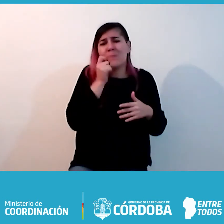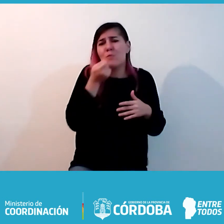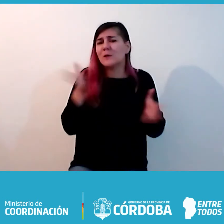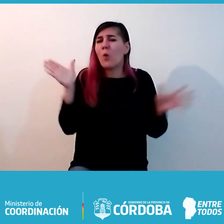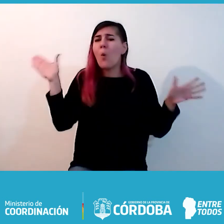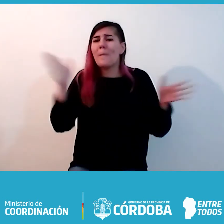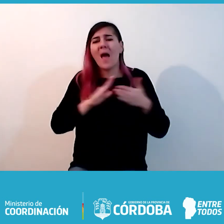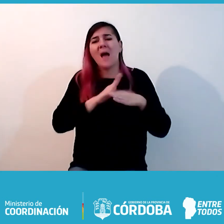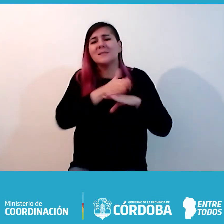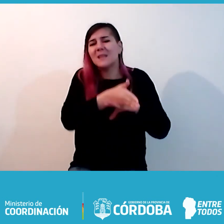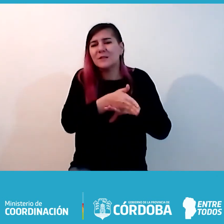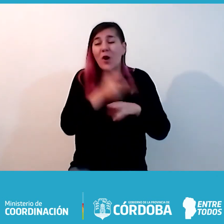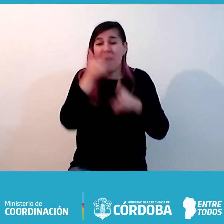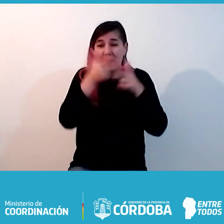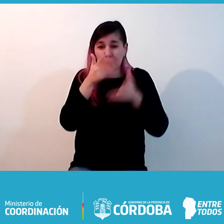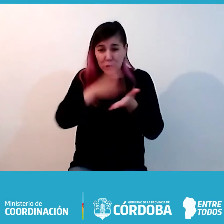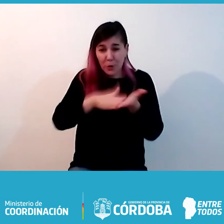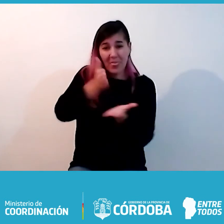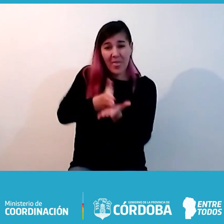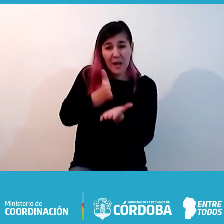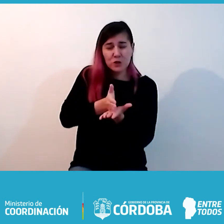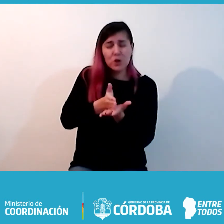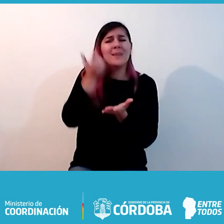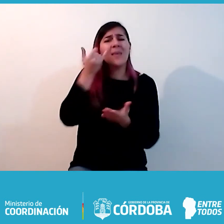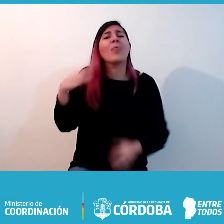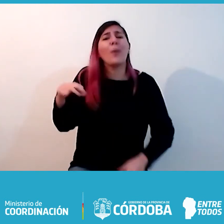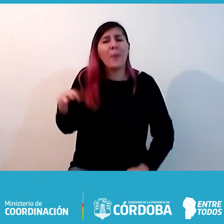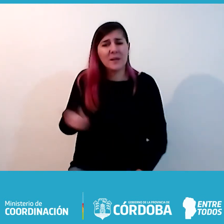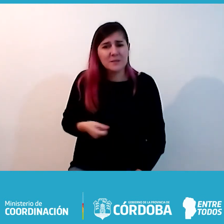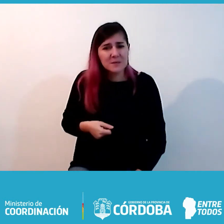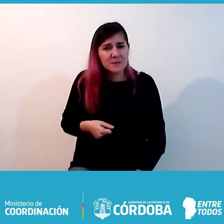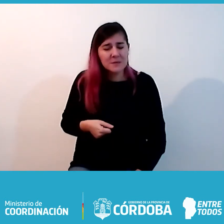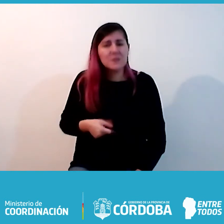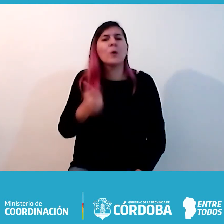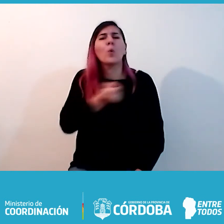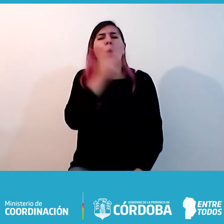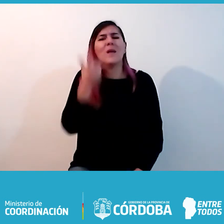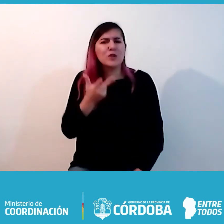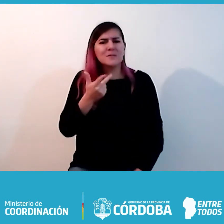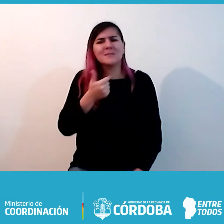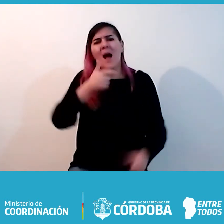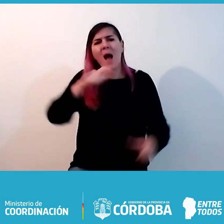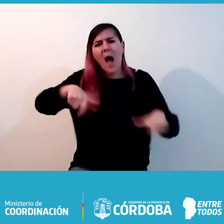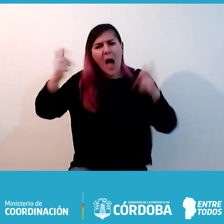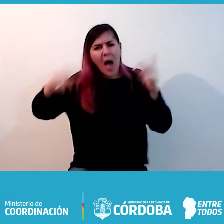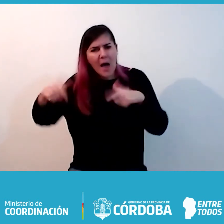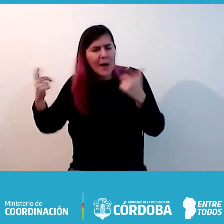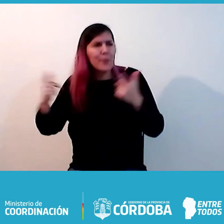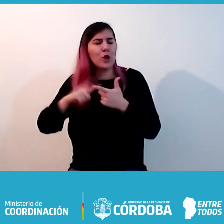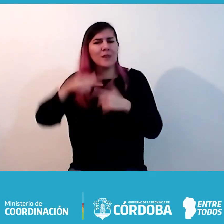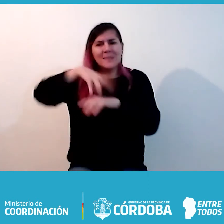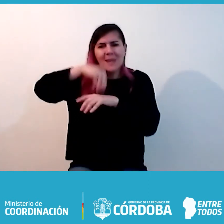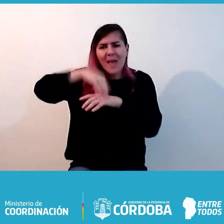su acceso, exclama. Hablamos de derechos y los deberes. Se pregunta de cuántos han podado árboles y ocupado tierras.